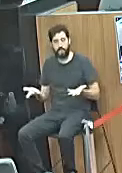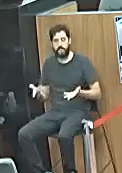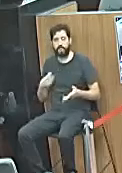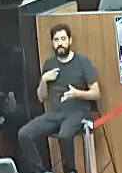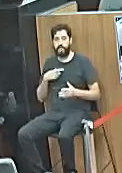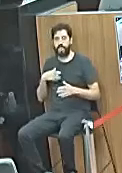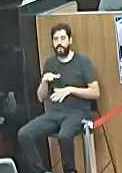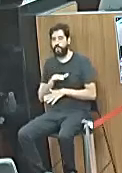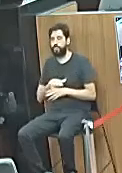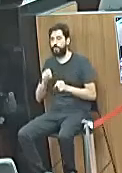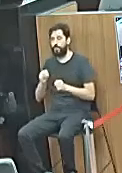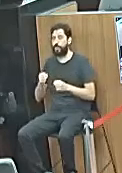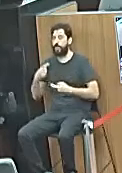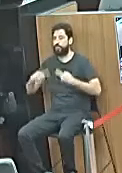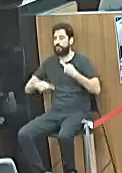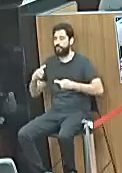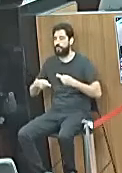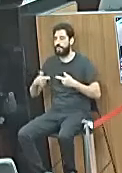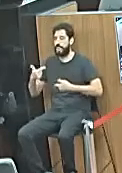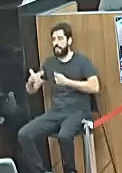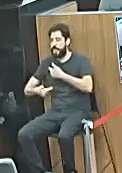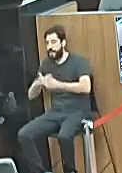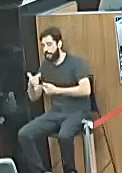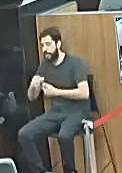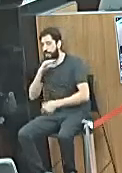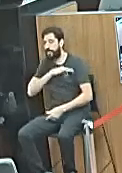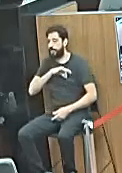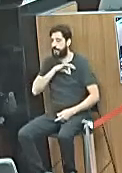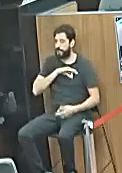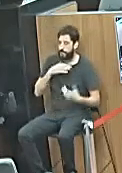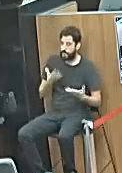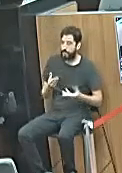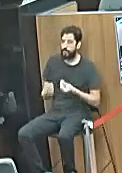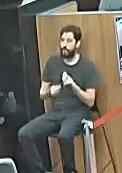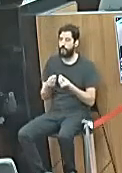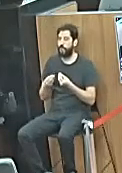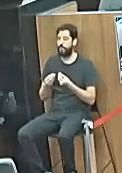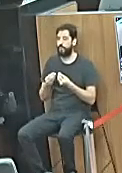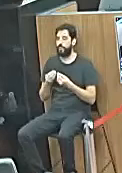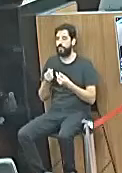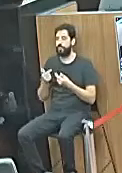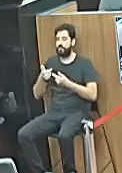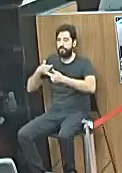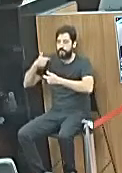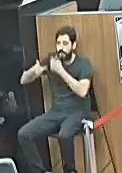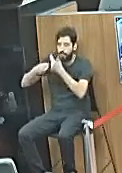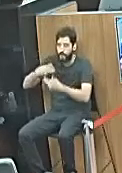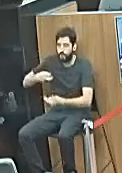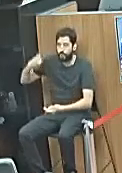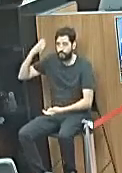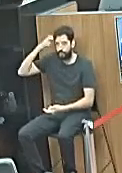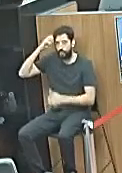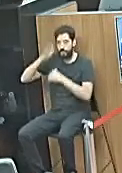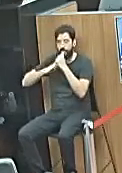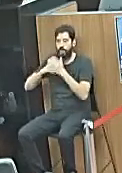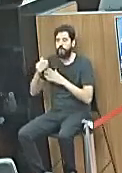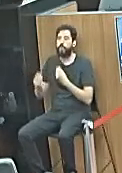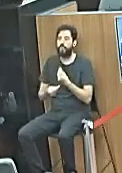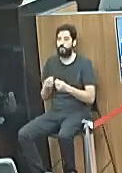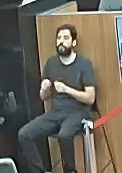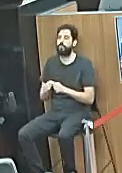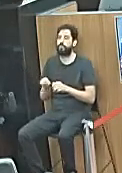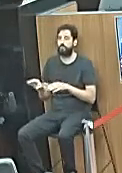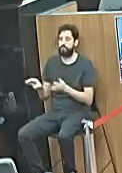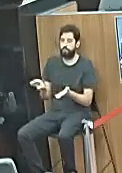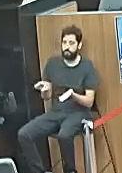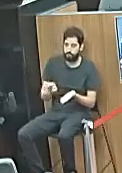possa discutir a geração de trabalho e renda que a produção cultural gerem suas regiões então gente apresenta essa proposta